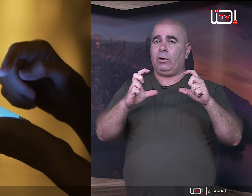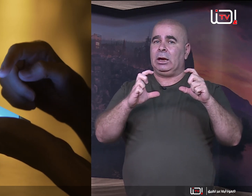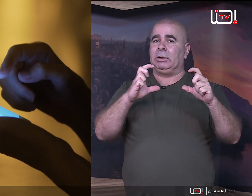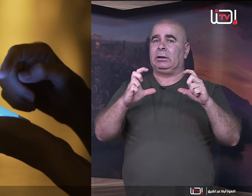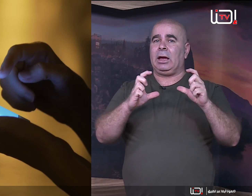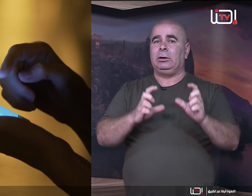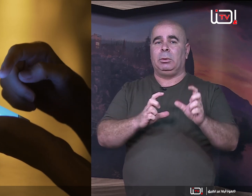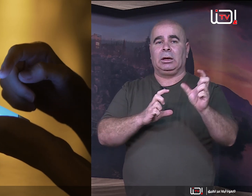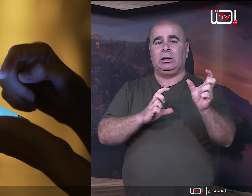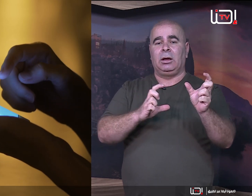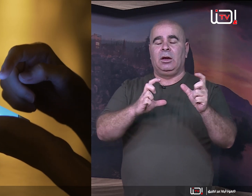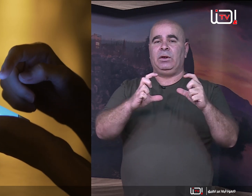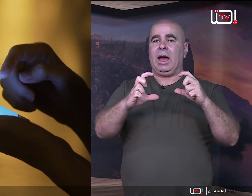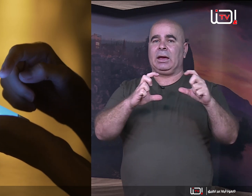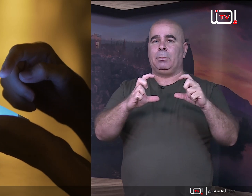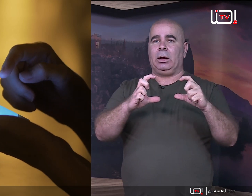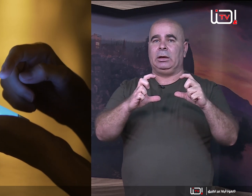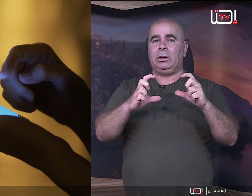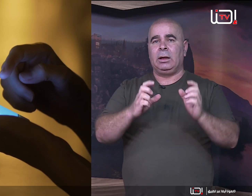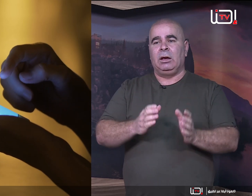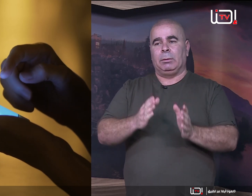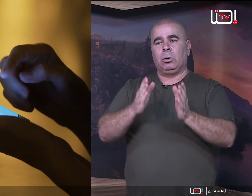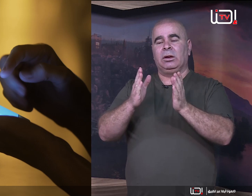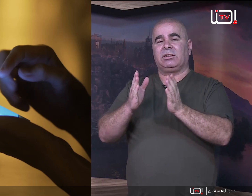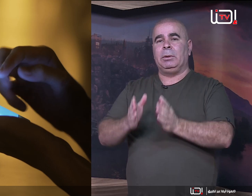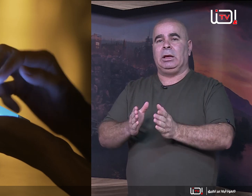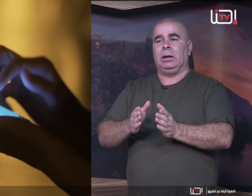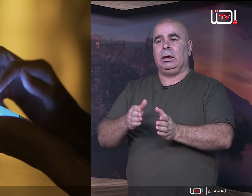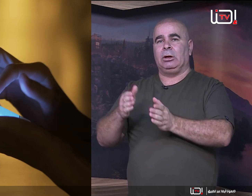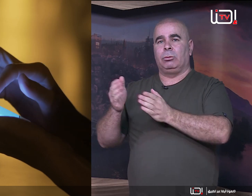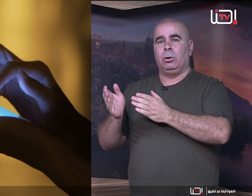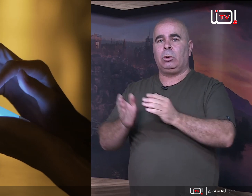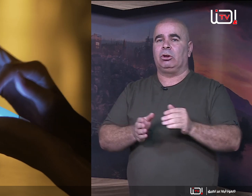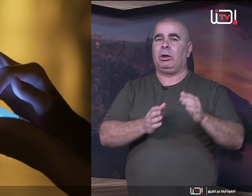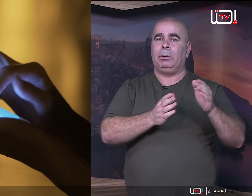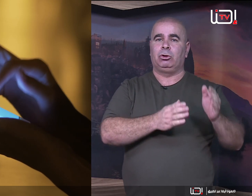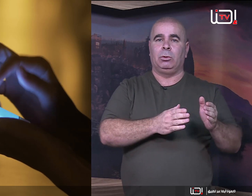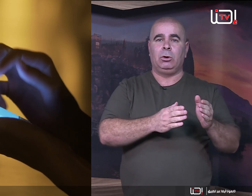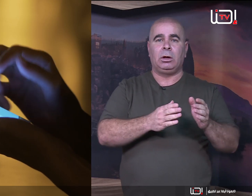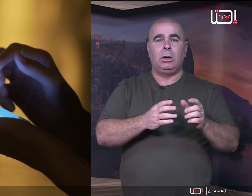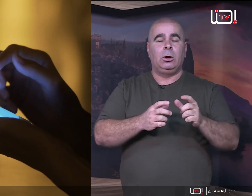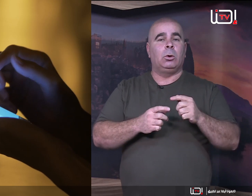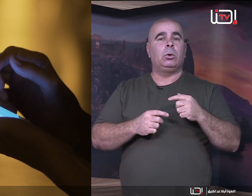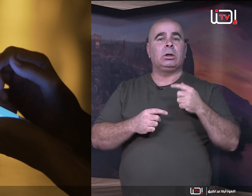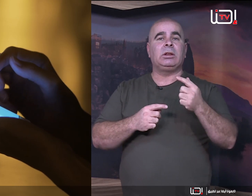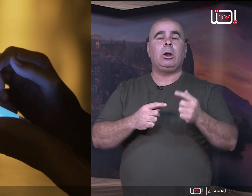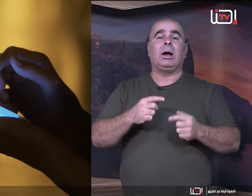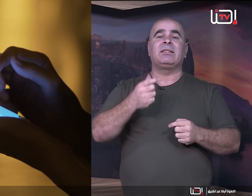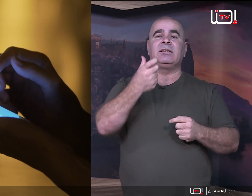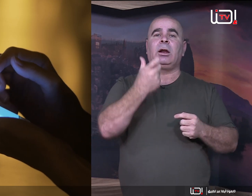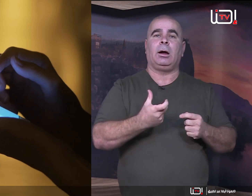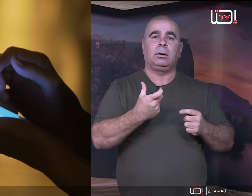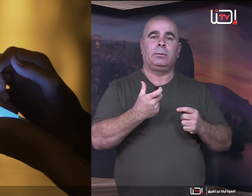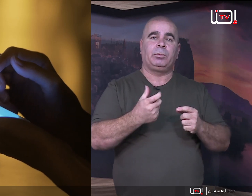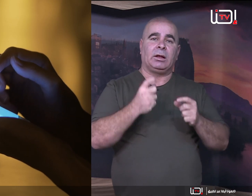بتعرفوها هي لعبه التحدي وبالاخير في احكام معينه فبيكون للصبيه لها جمهور وللشاب له جمهور وروح اطلعوا